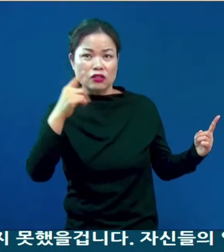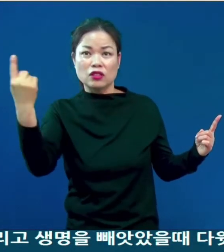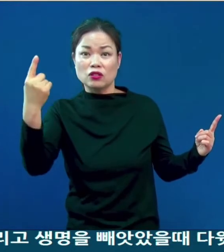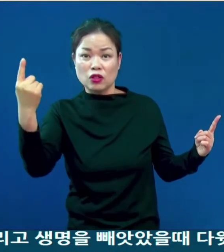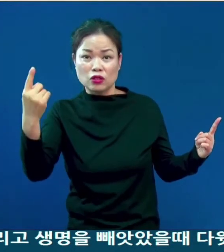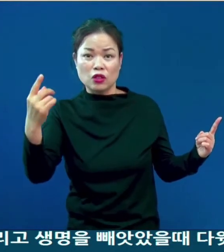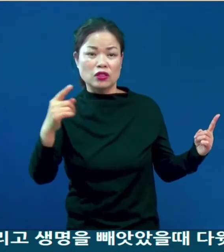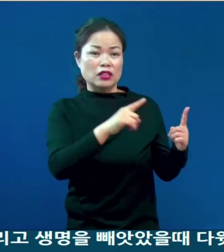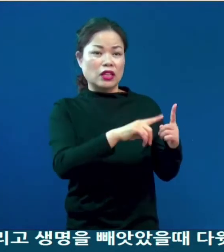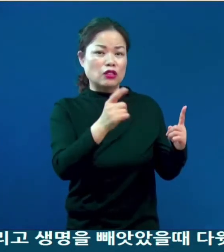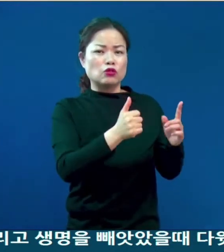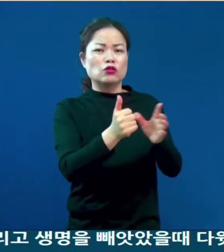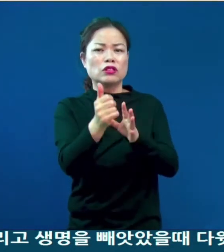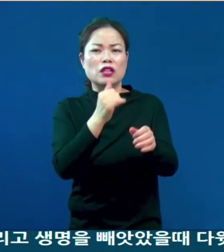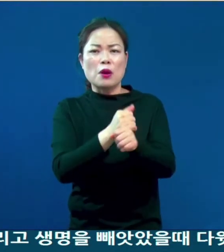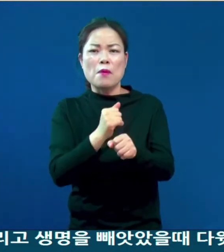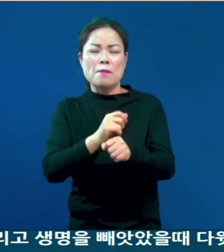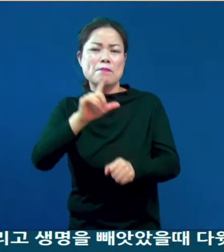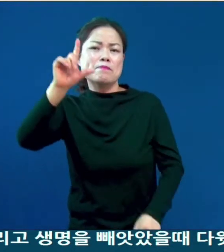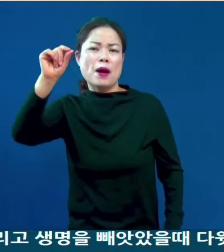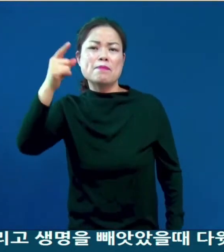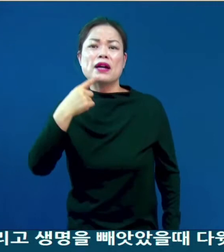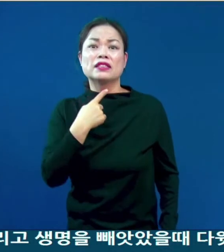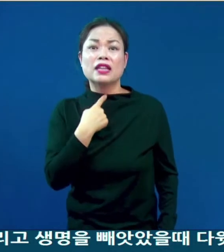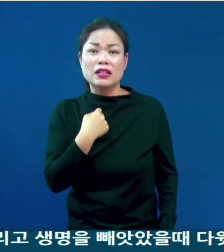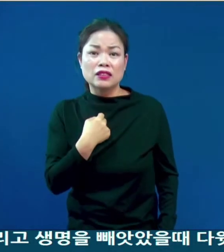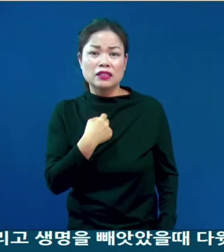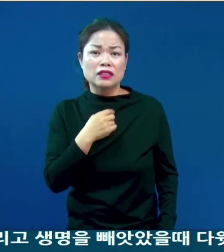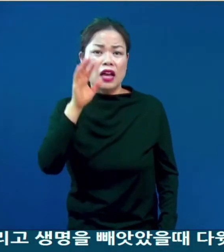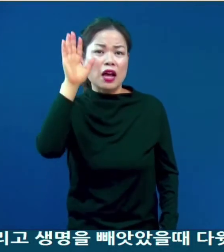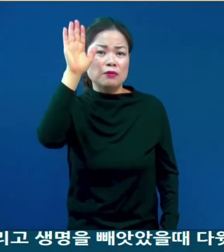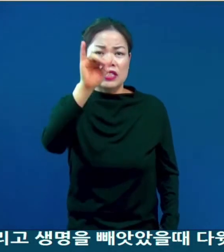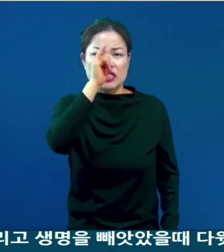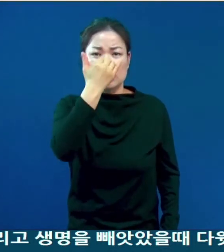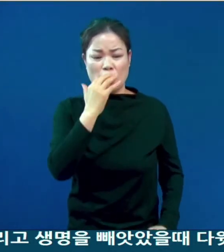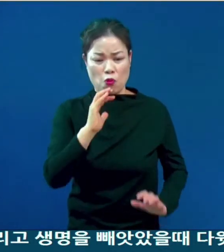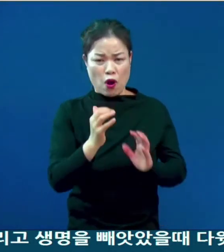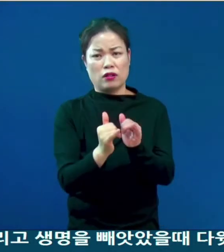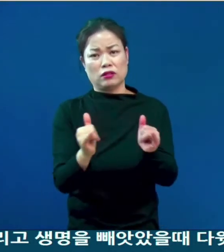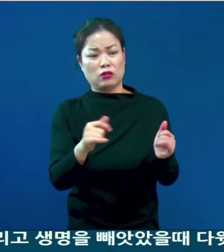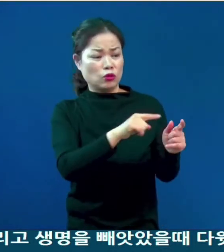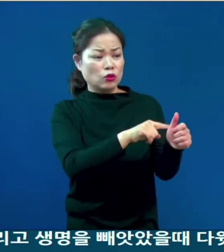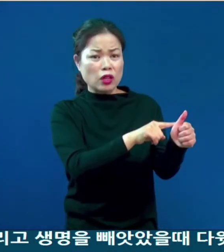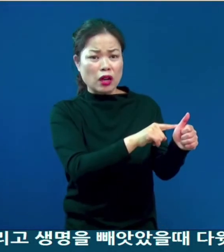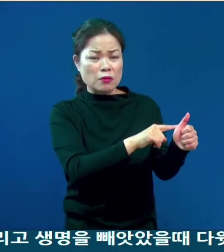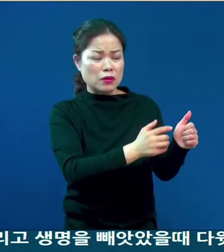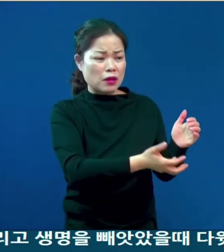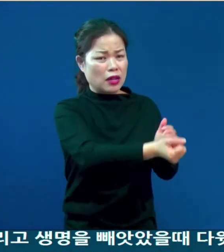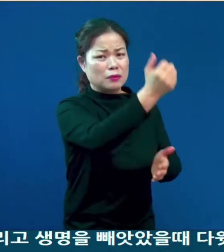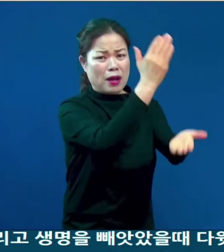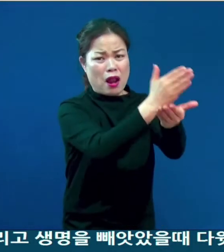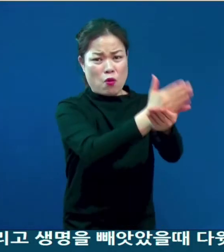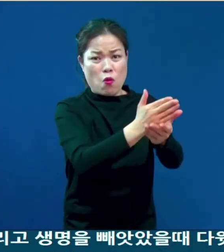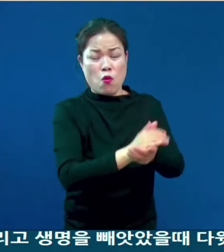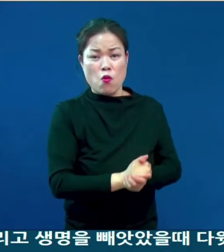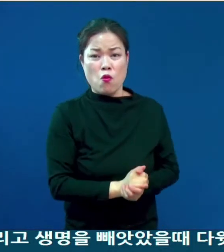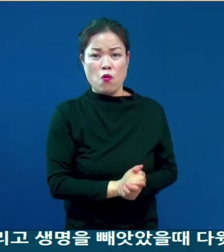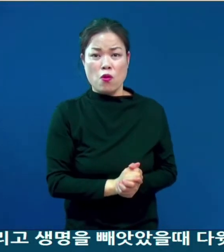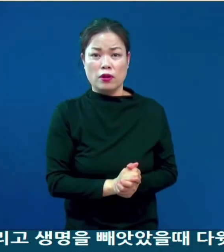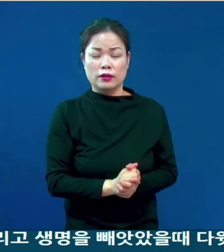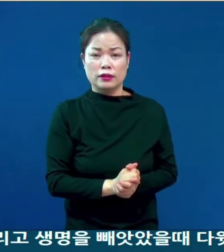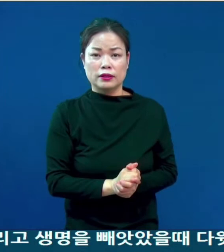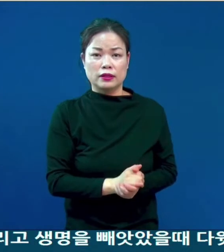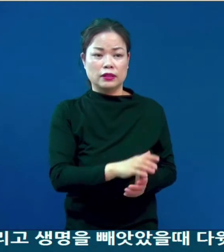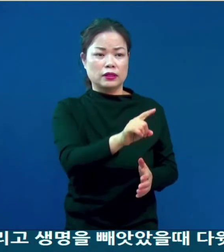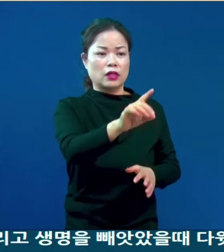천천히요, 다윗이 죽은 자는 만만이라고 했던 앞으로 장차 이스라엘 왕이 될 사람인데 저 사람은 어떻게 받아줍니까? 아기스